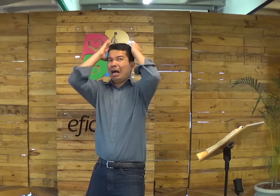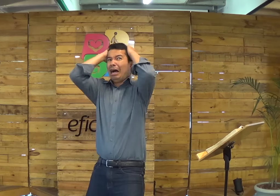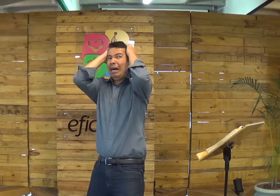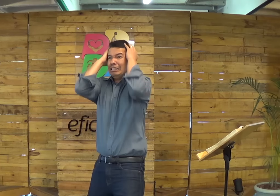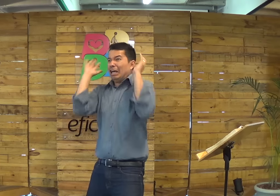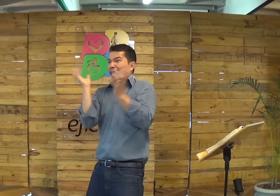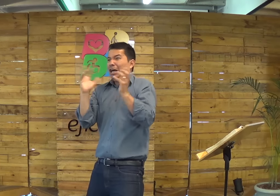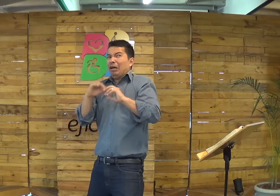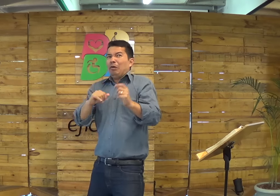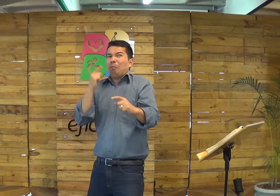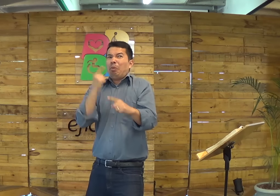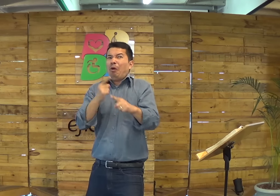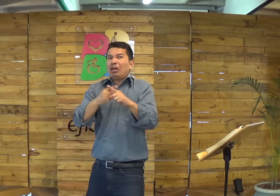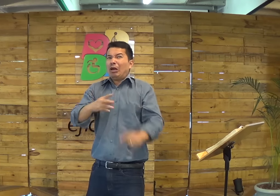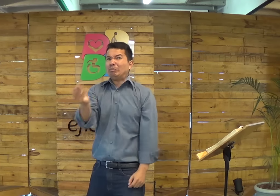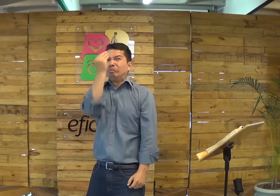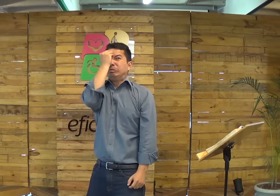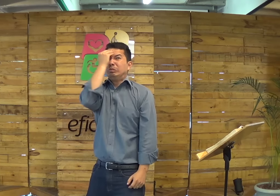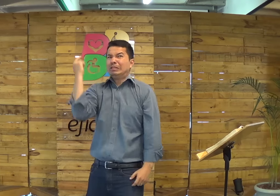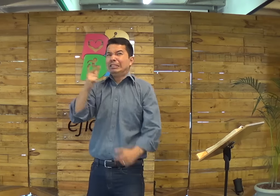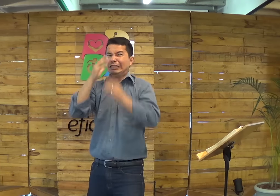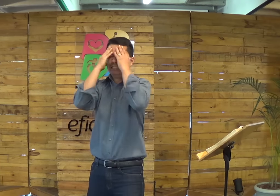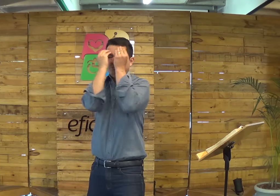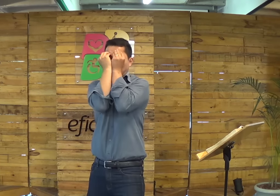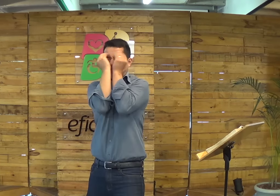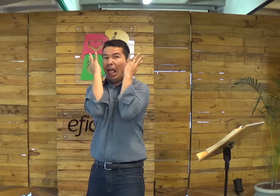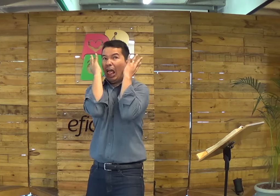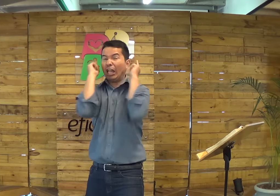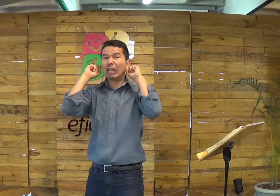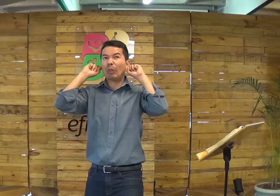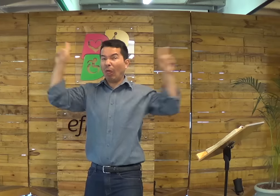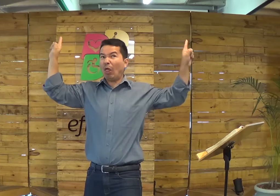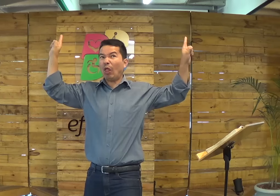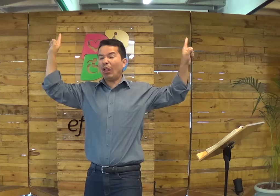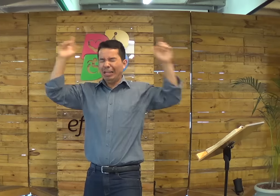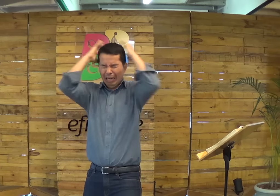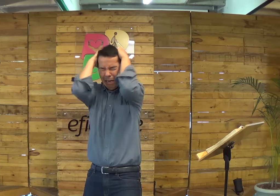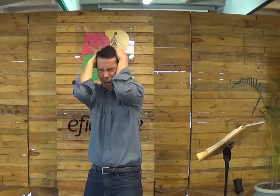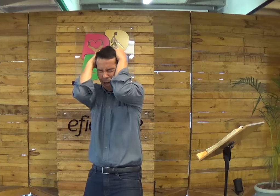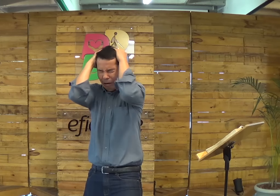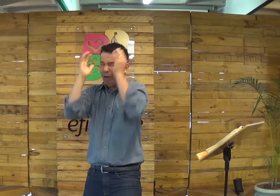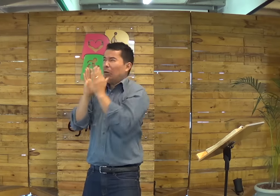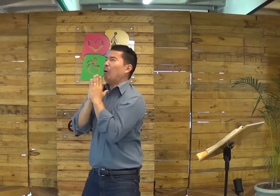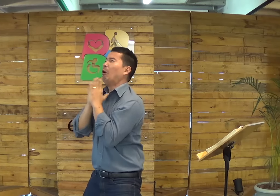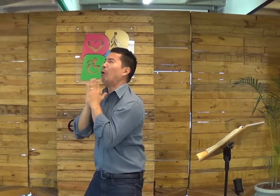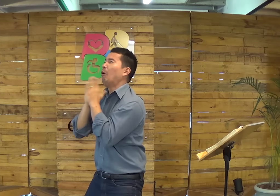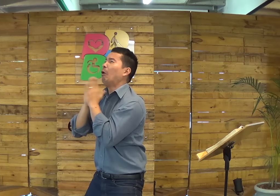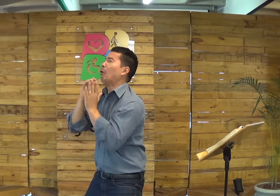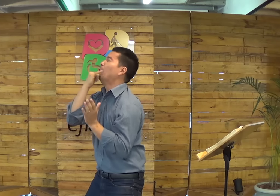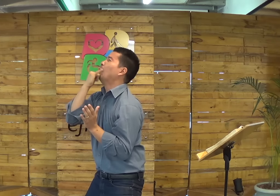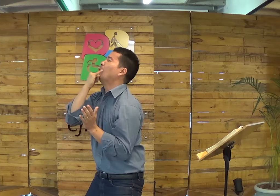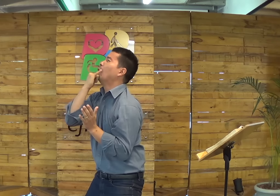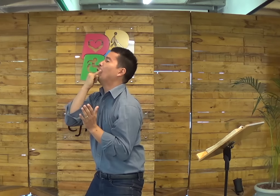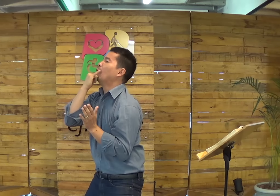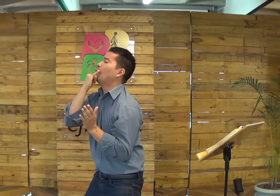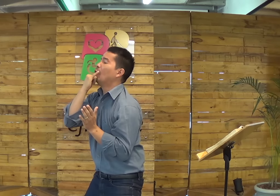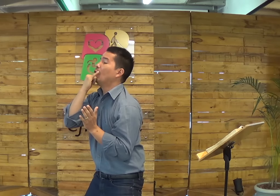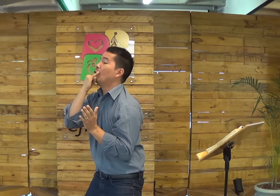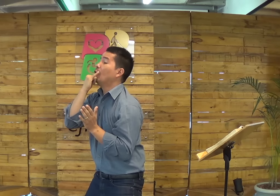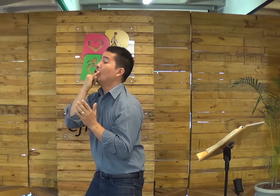eu lembro que o pastor anira pregou Por que que eu não memorizei aquilo que ele falou não Ten ouvid o que ele falou Ai Deus por favor me perdoa me perdoa